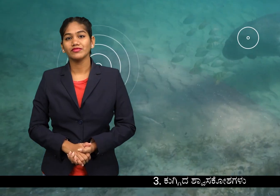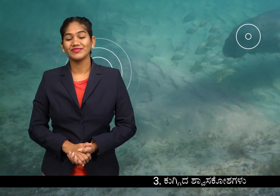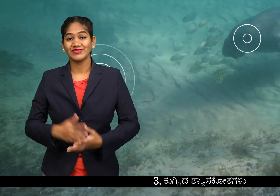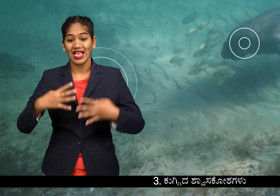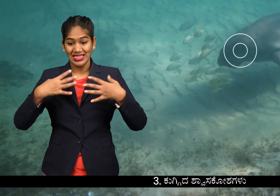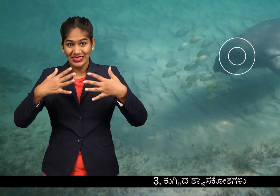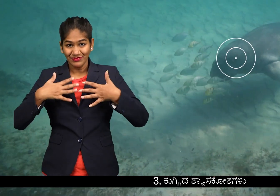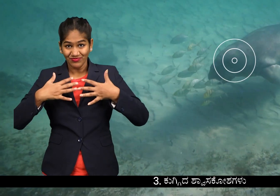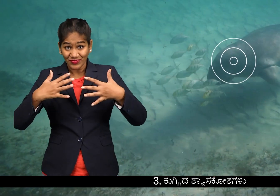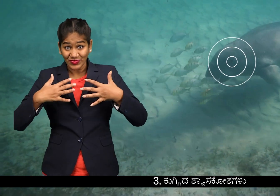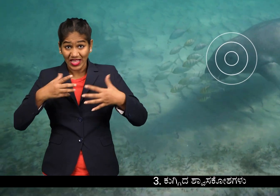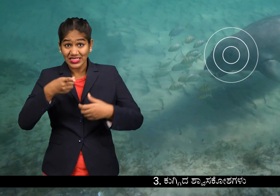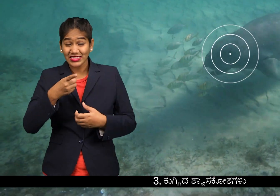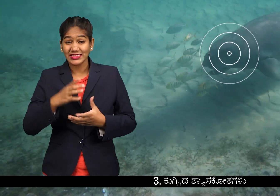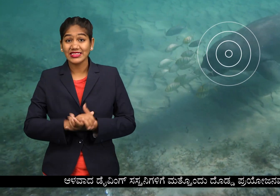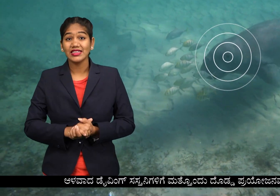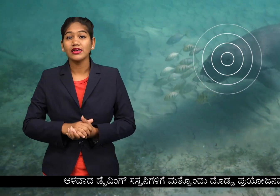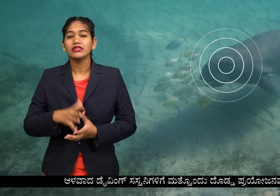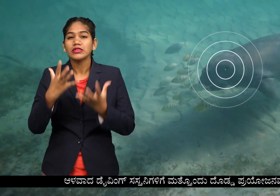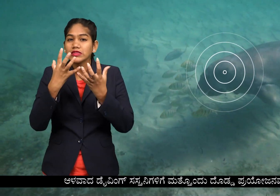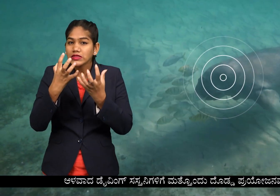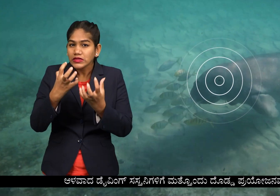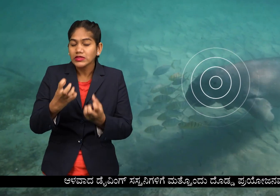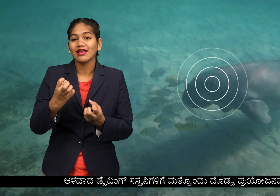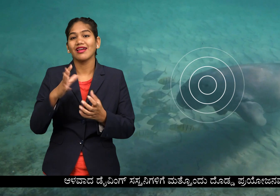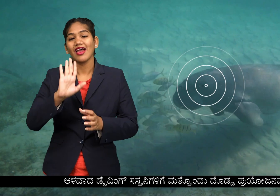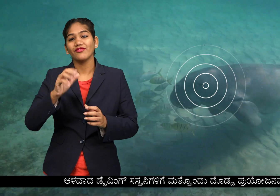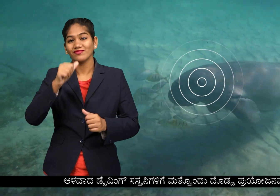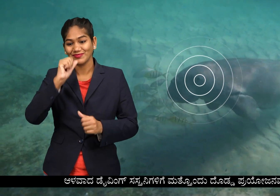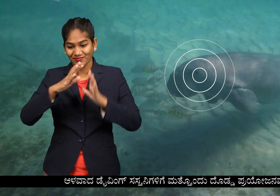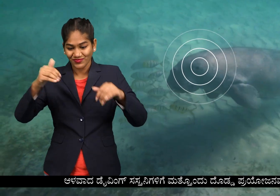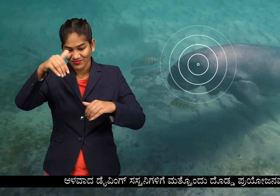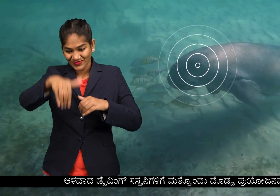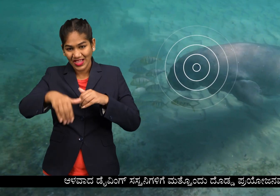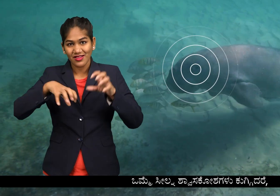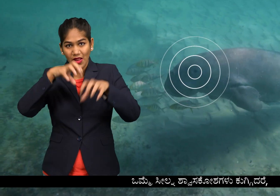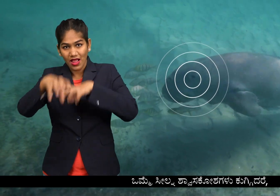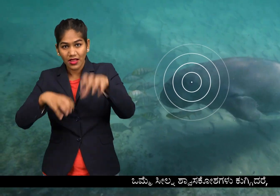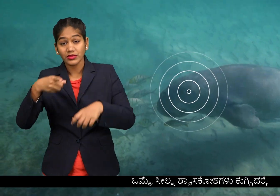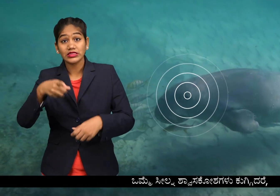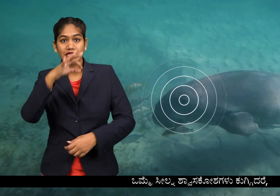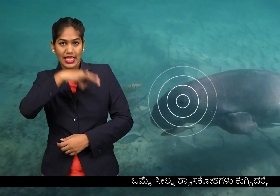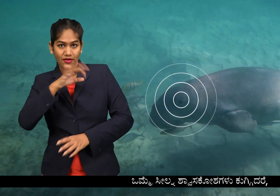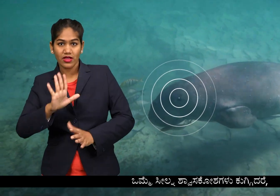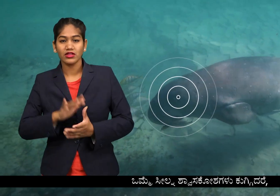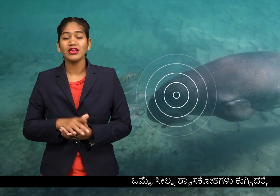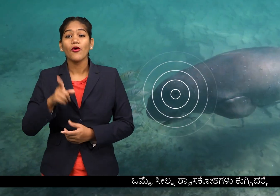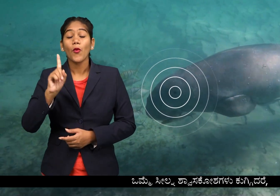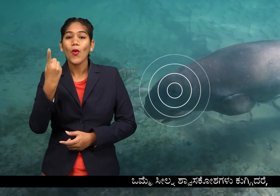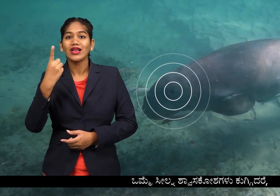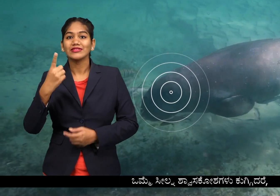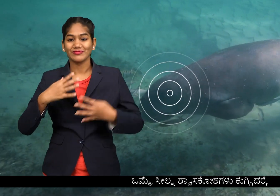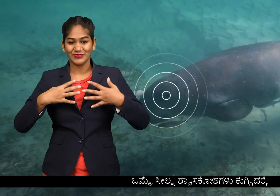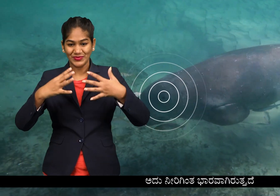3, ಕುಗ್ಗಿದ ಶ್ವಾಸಕೋಶಗಳು ಆಳವಾದ ಡೈವಿಂಗ್ ಸಸ್ತನಿಗಳಿಗೆ ಮತ್ತೊಂದು ದೊಡ್ಡ ಪ್ರಯೋಜನವನ್ನ ನೀಡುತ್ತೆ. ಒಮ್ಮೆ ಸೀಲ್ನ